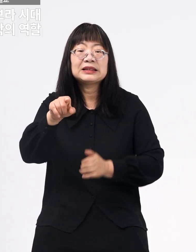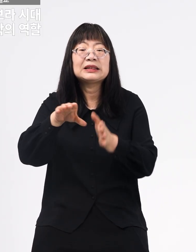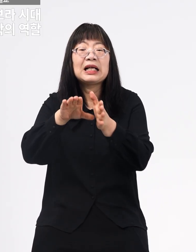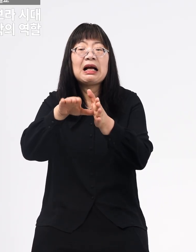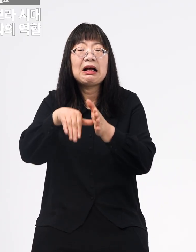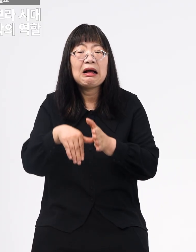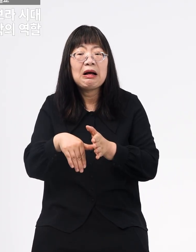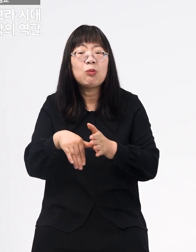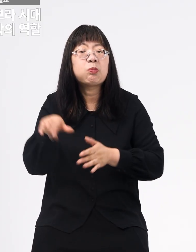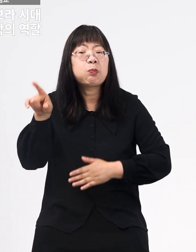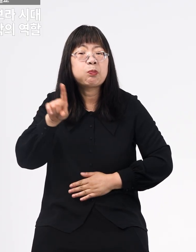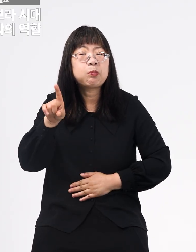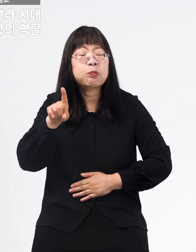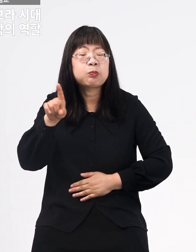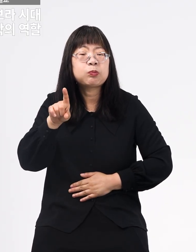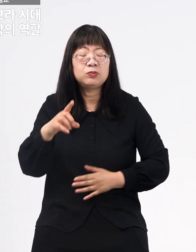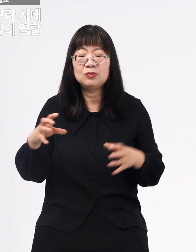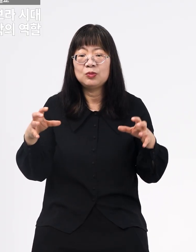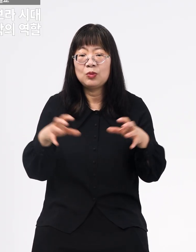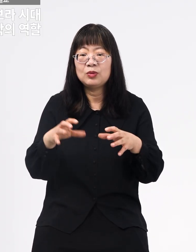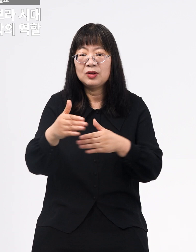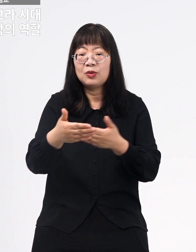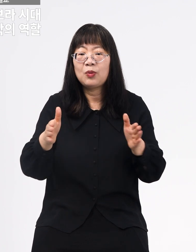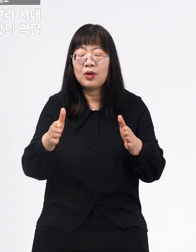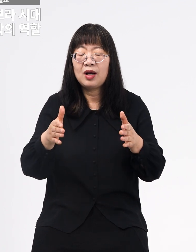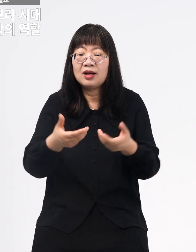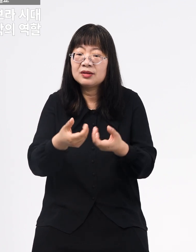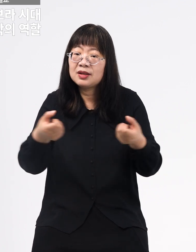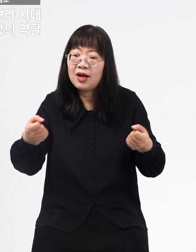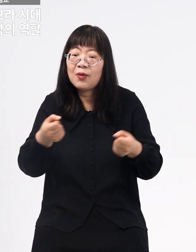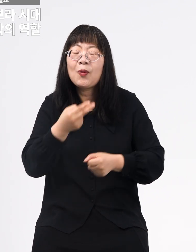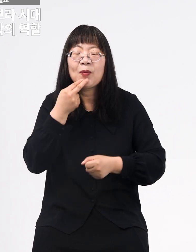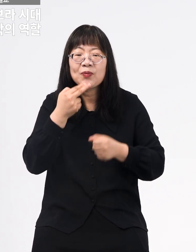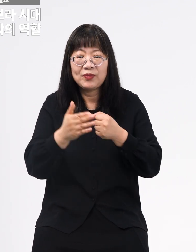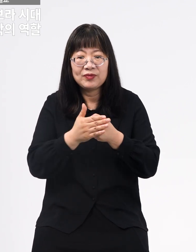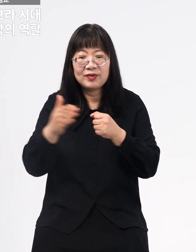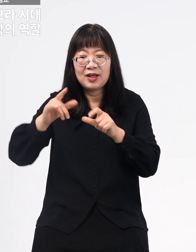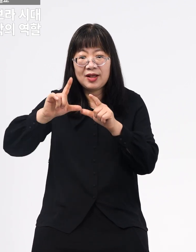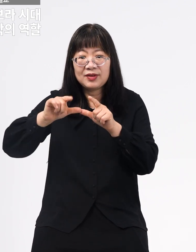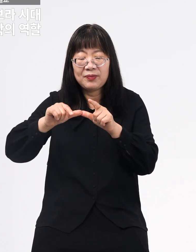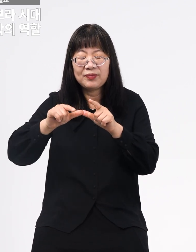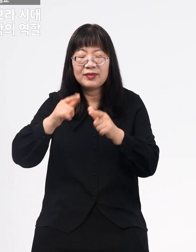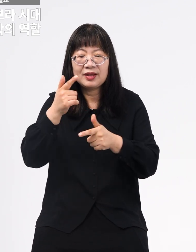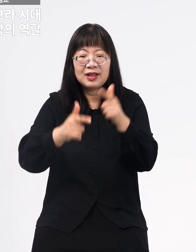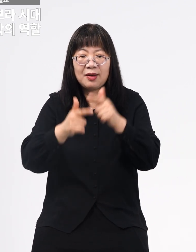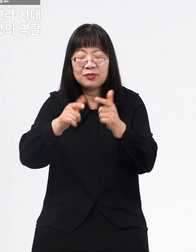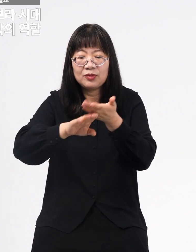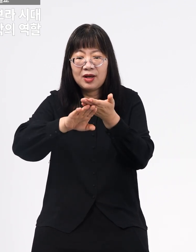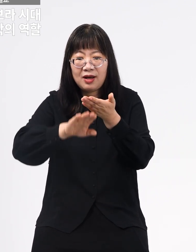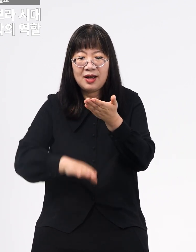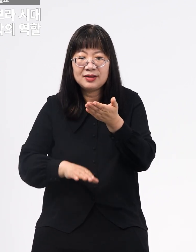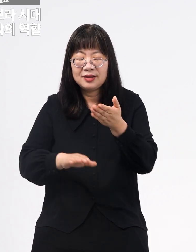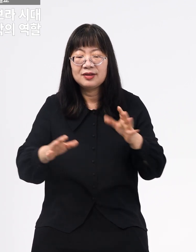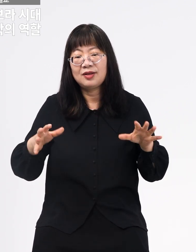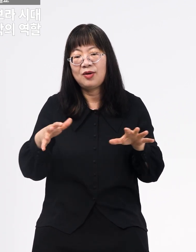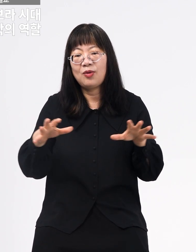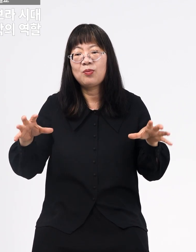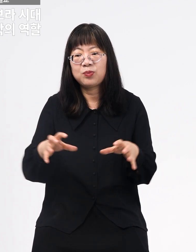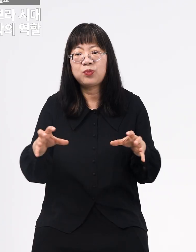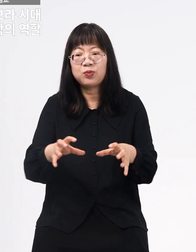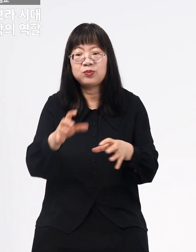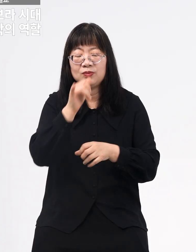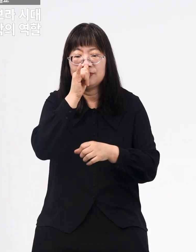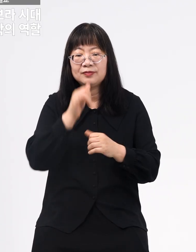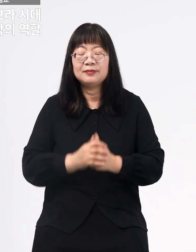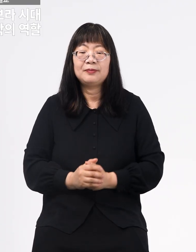당시에는 무슨 이렇게 모일 수 있는 공간이 따로 있었던 때가 아니기 때문에 주로 나무 밑에서 회집을 하곤 했어요.